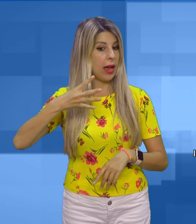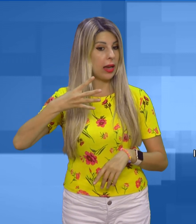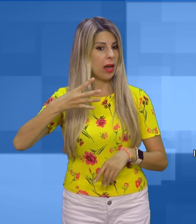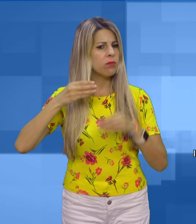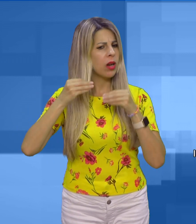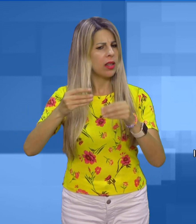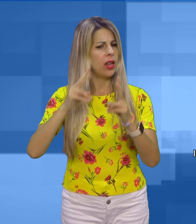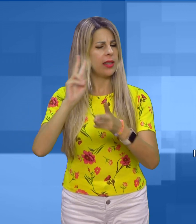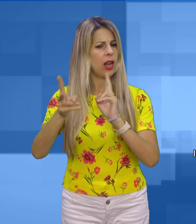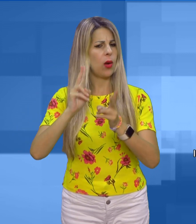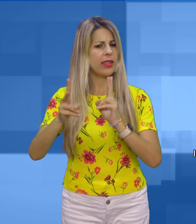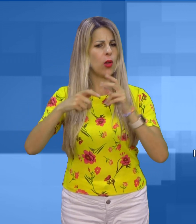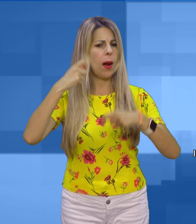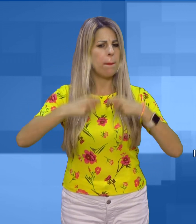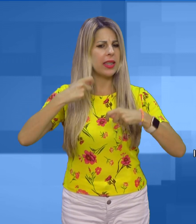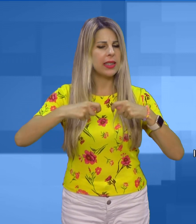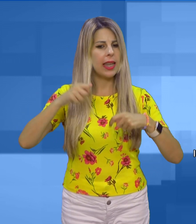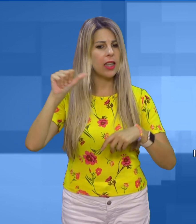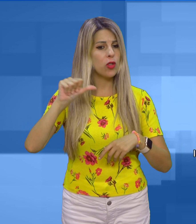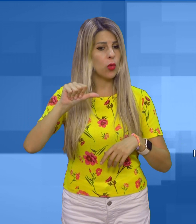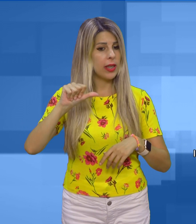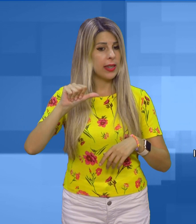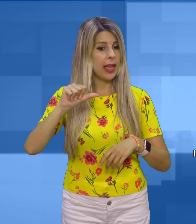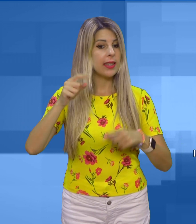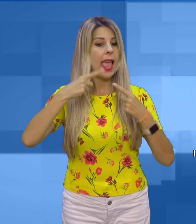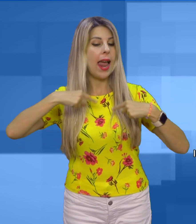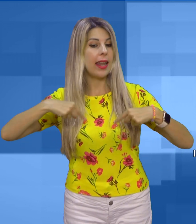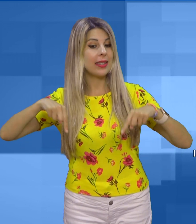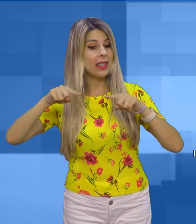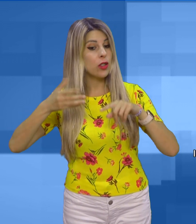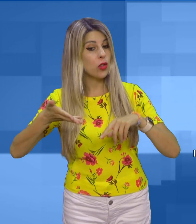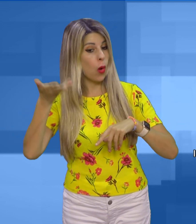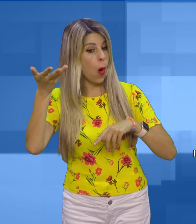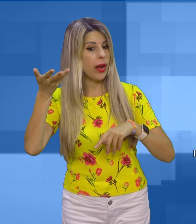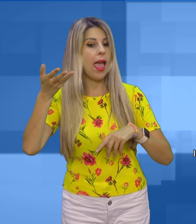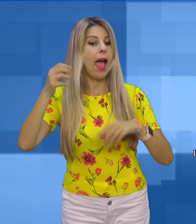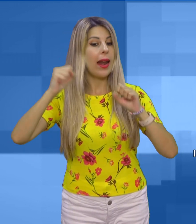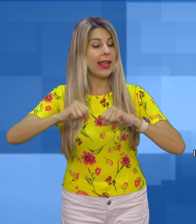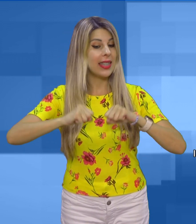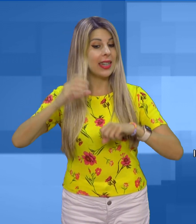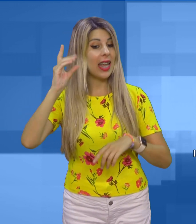Doria, per sapere se non ritengano opportuno intervenire con urgenza presso la ditta